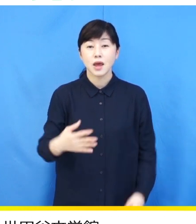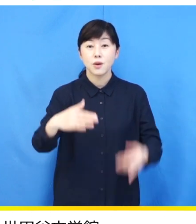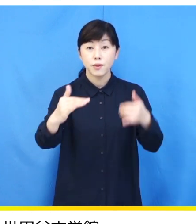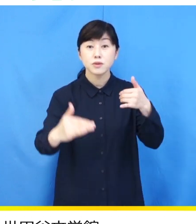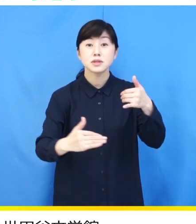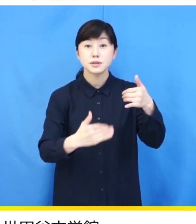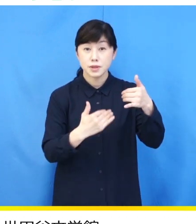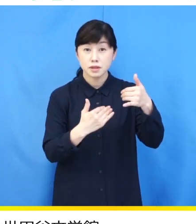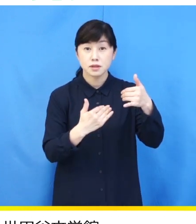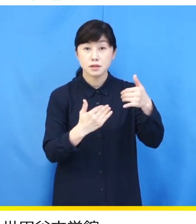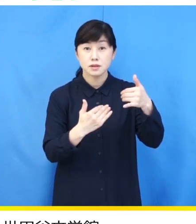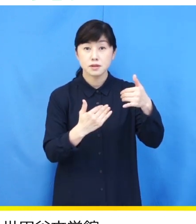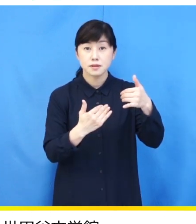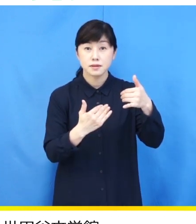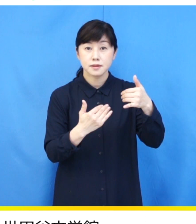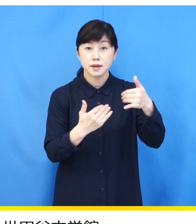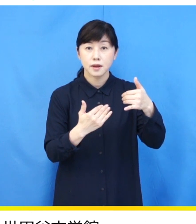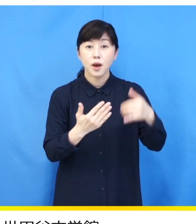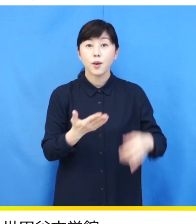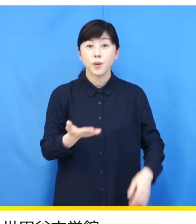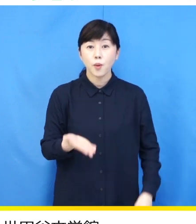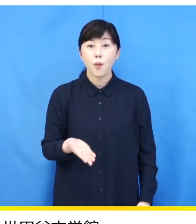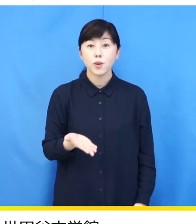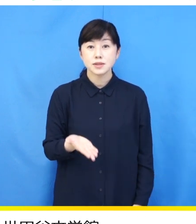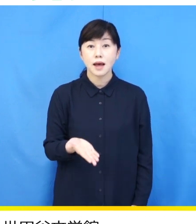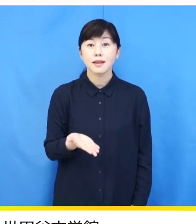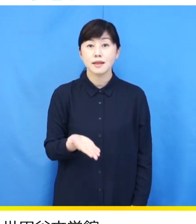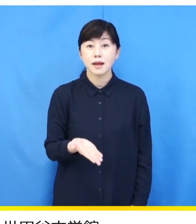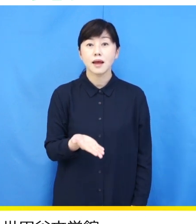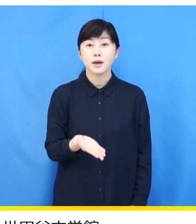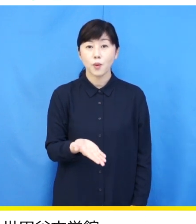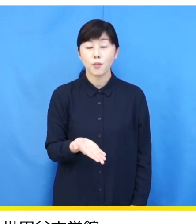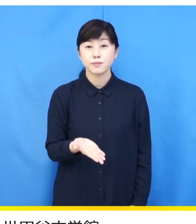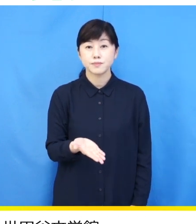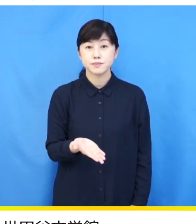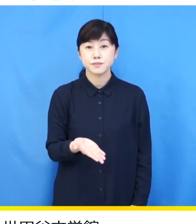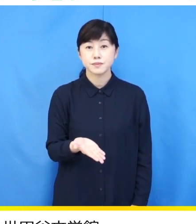博士ミリー5374